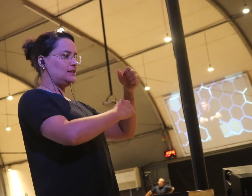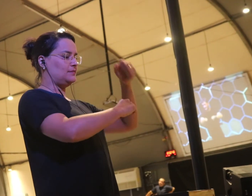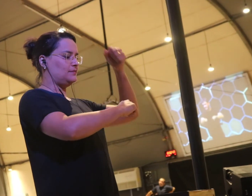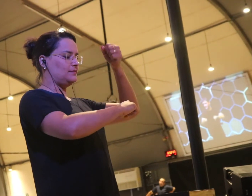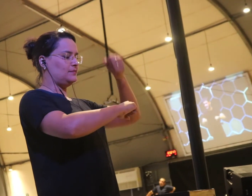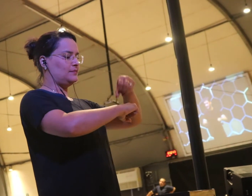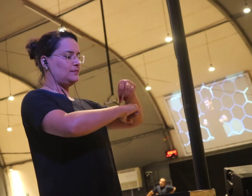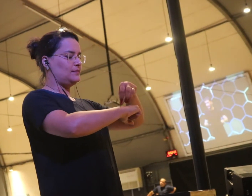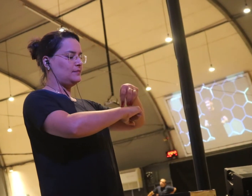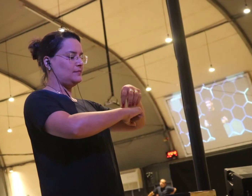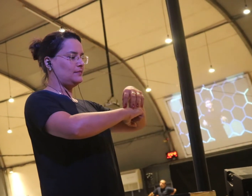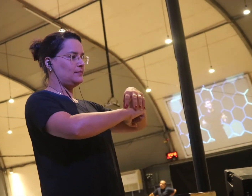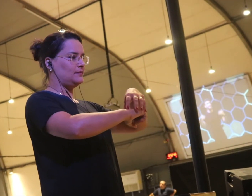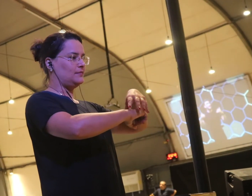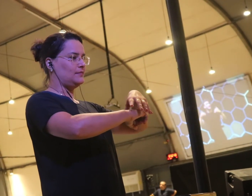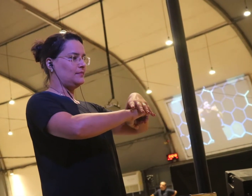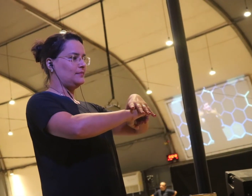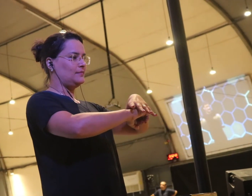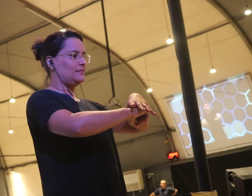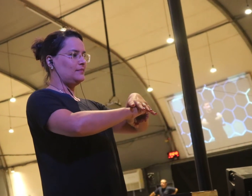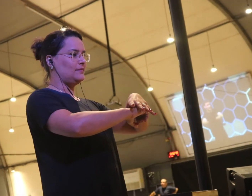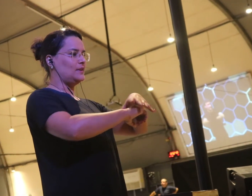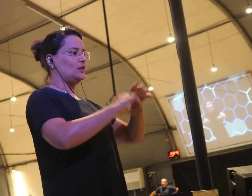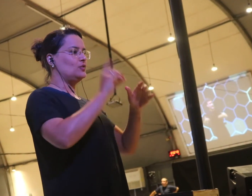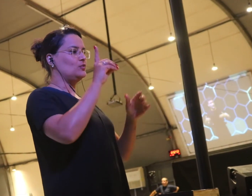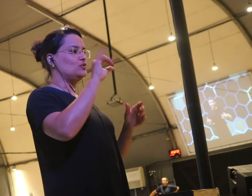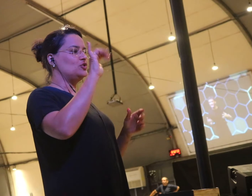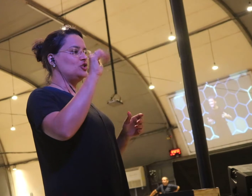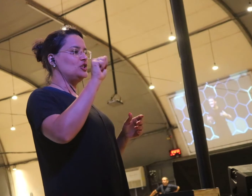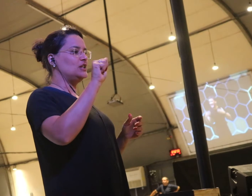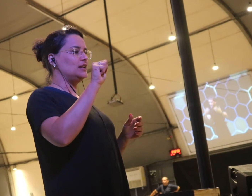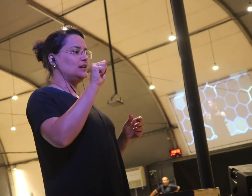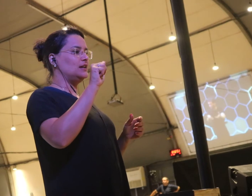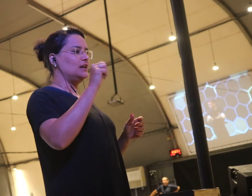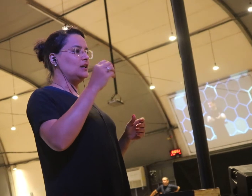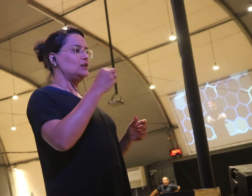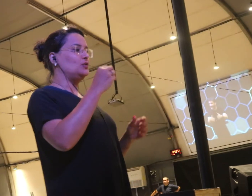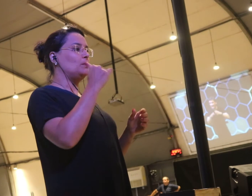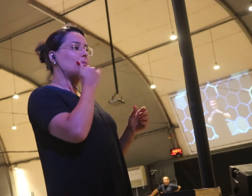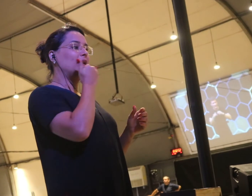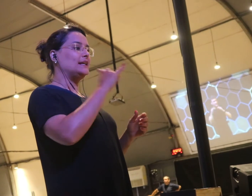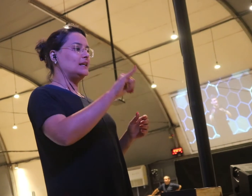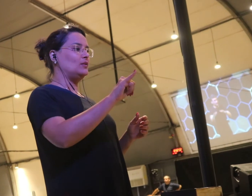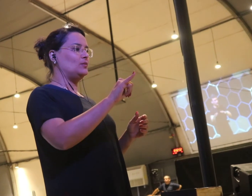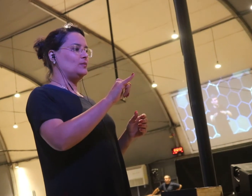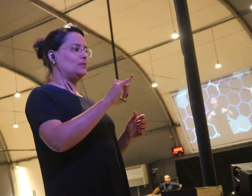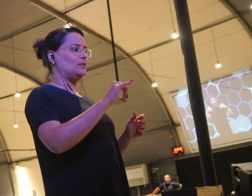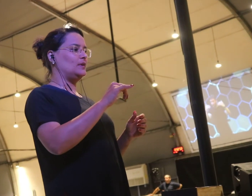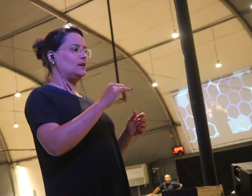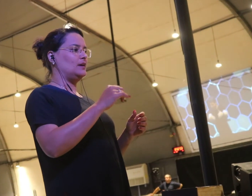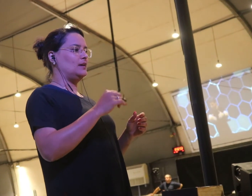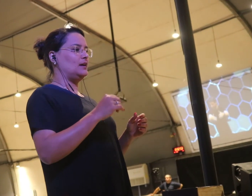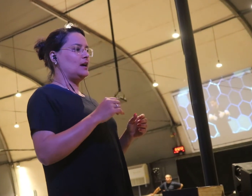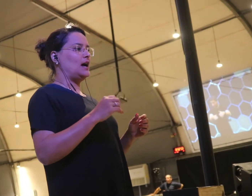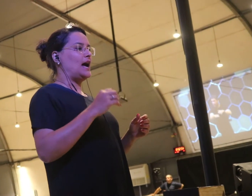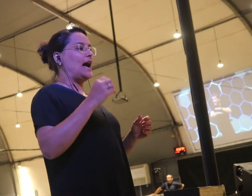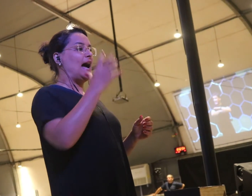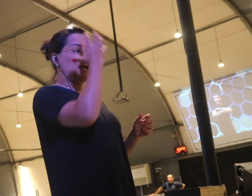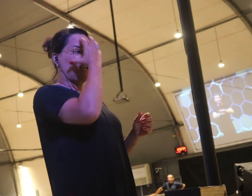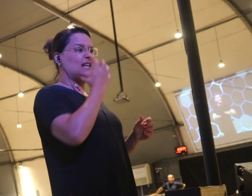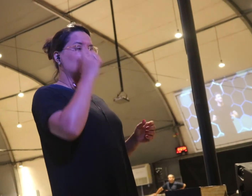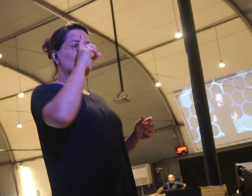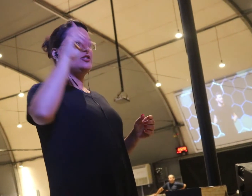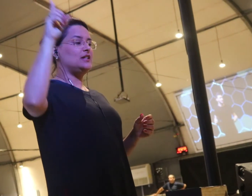jogado em cima dessa tampa no dia da expiação, e com esse ato a ira de Deus sobre o povo de Israel